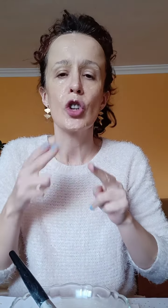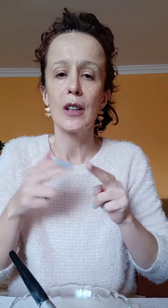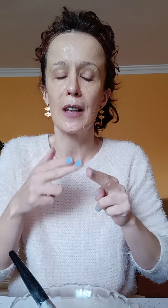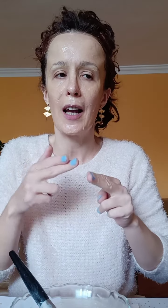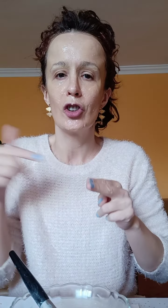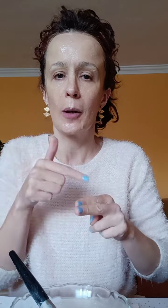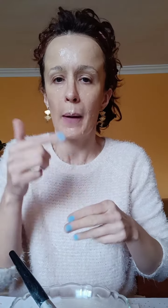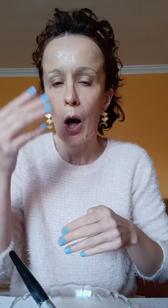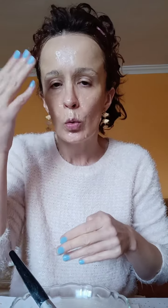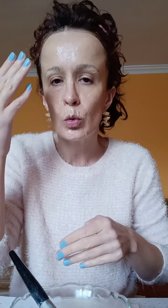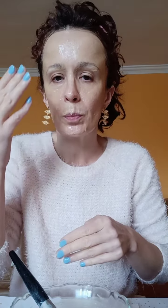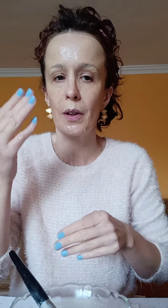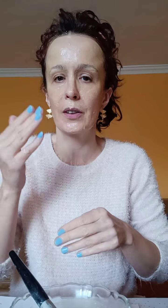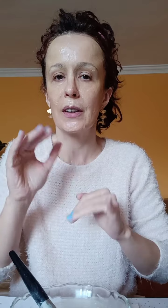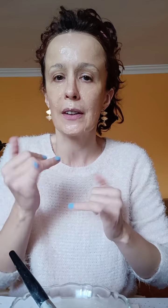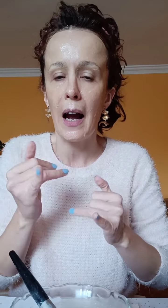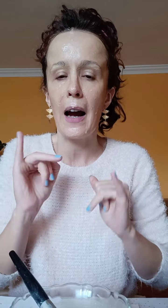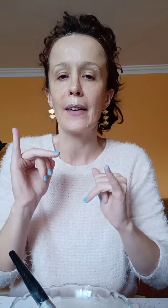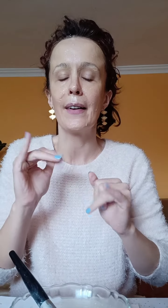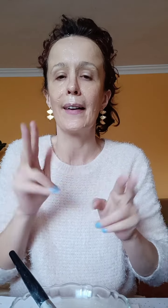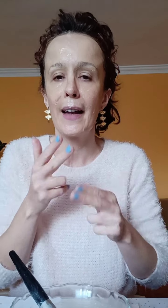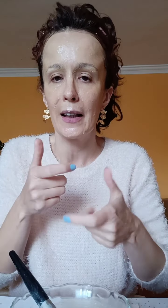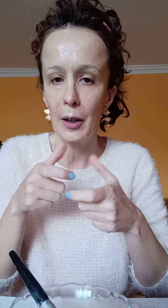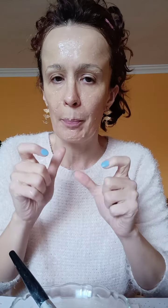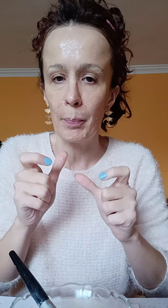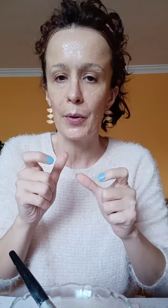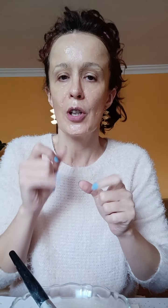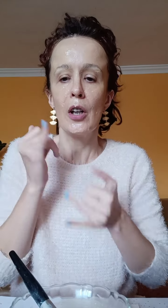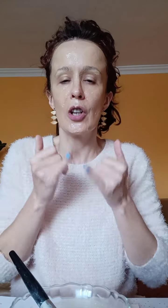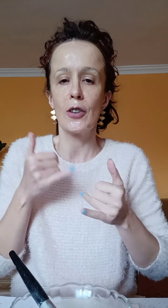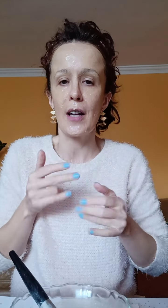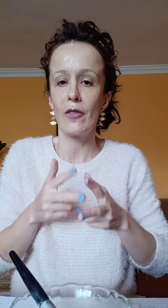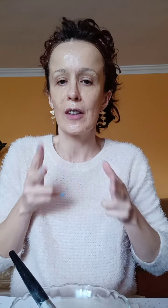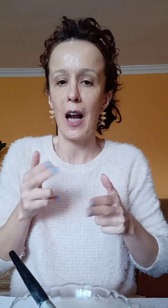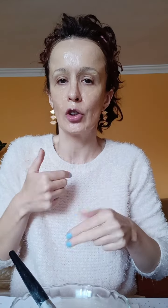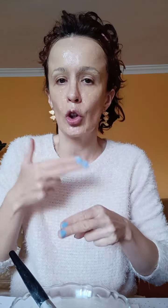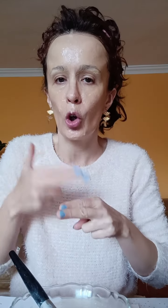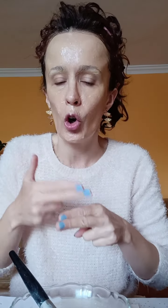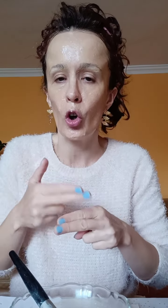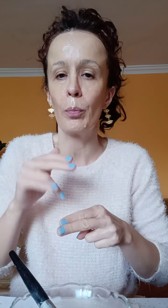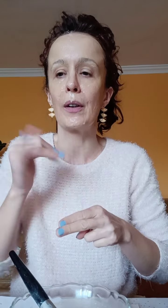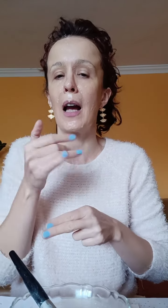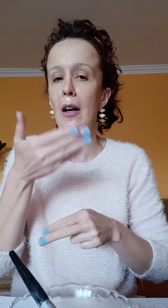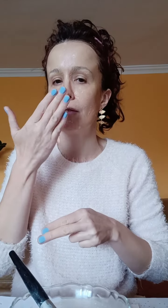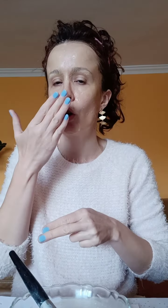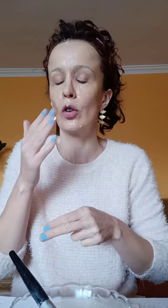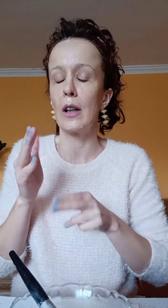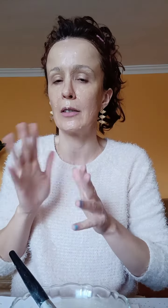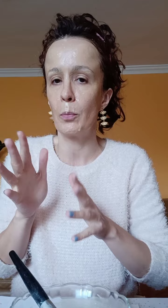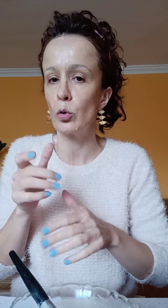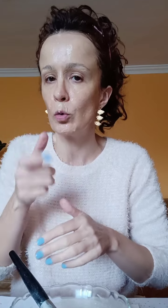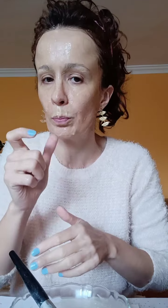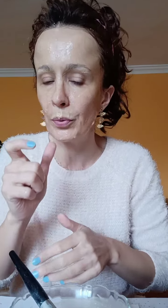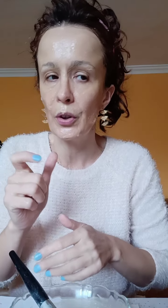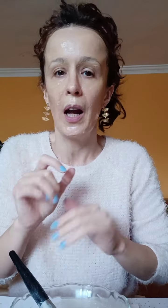Szytę trzeba umyć. Ja i kiedy pić. Jeśli ja traszę choroby, ja wygląda w sposób pić.